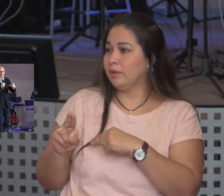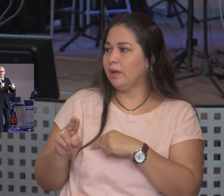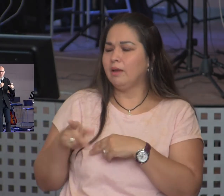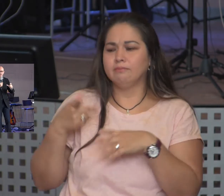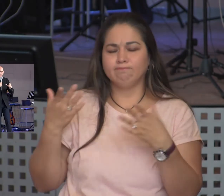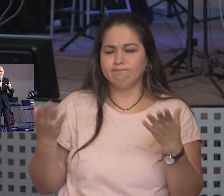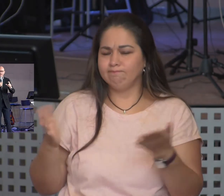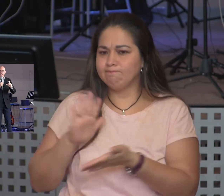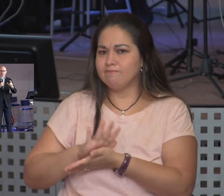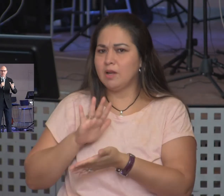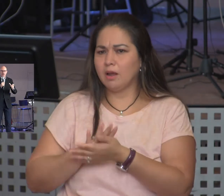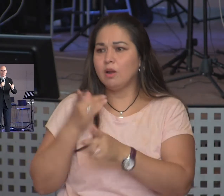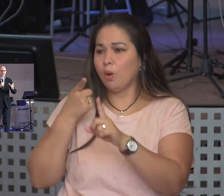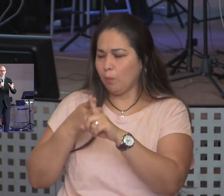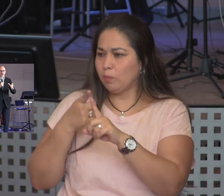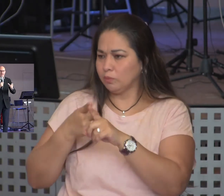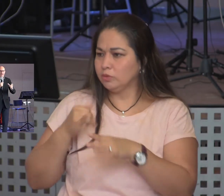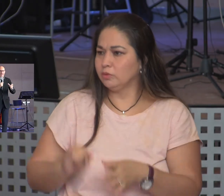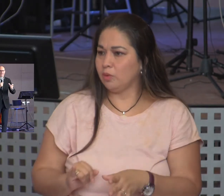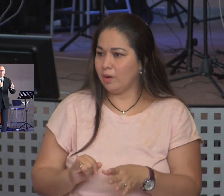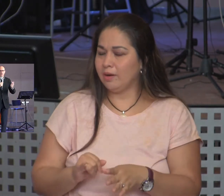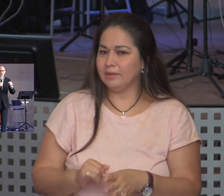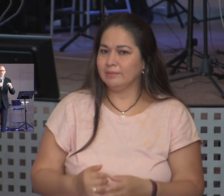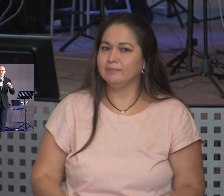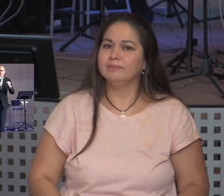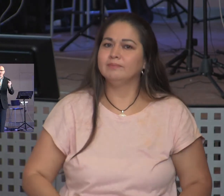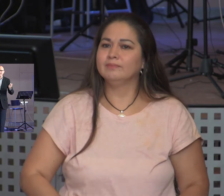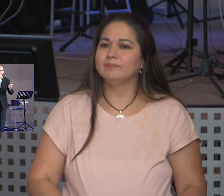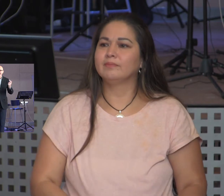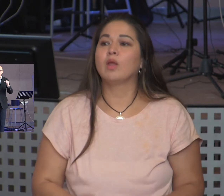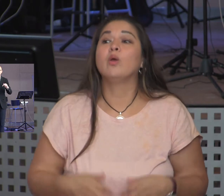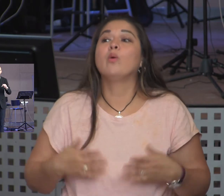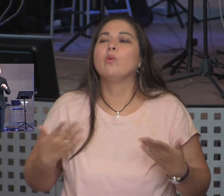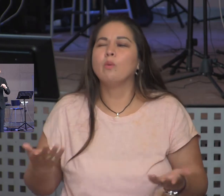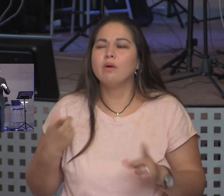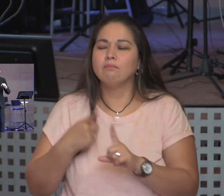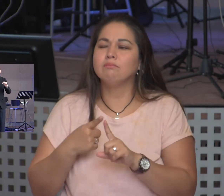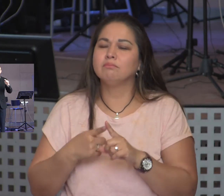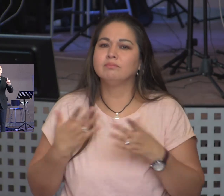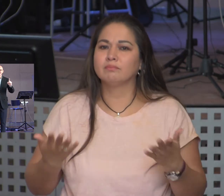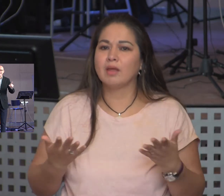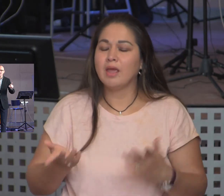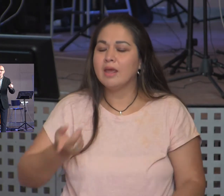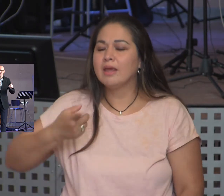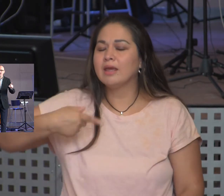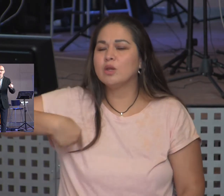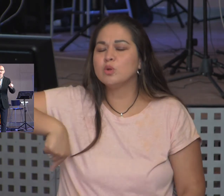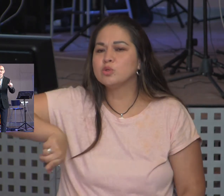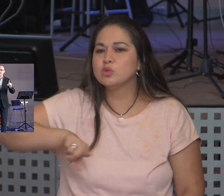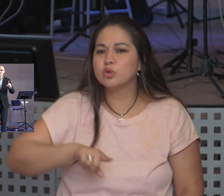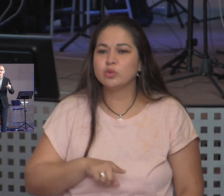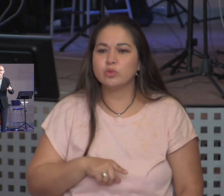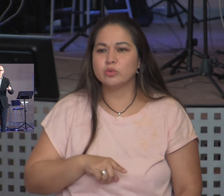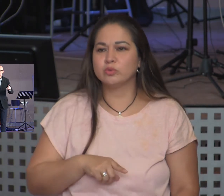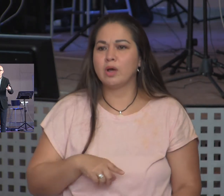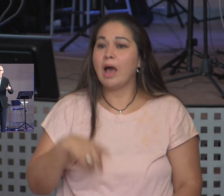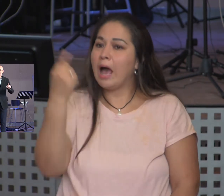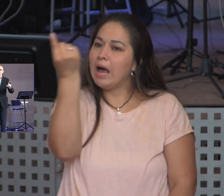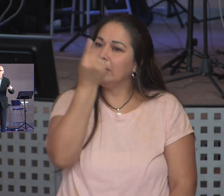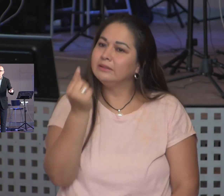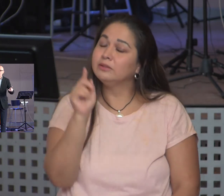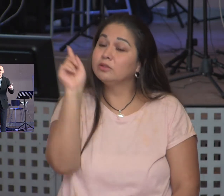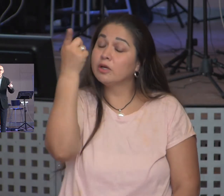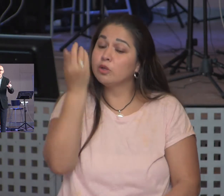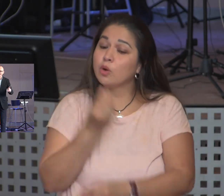todo esto. Y el propósito es que vosotros viváis acorde al diseño que Dios ha hecho